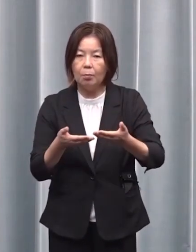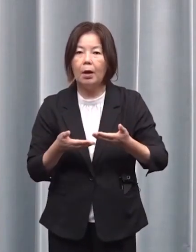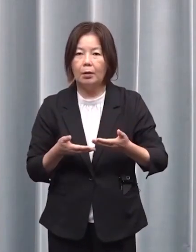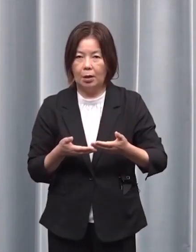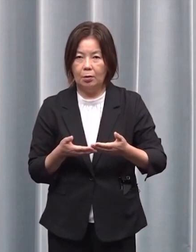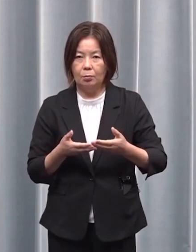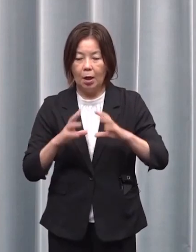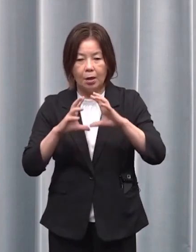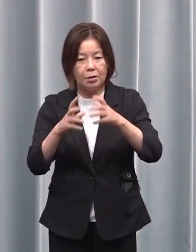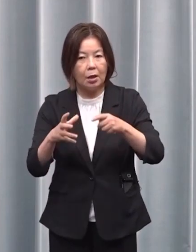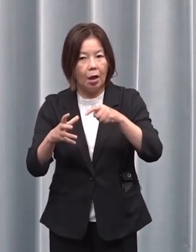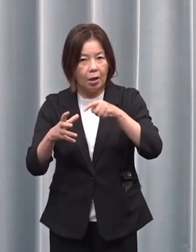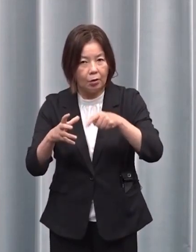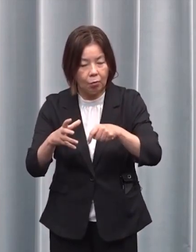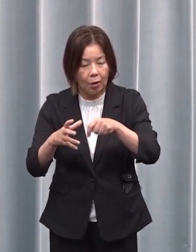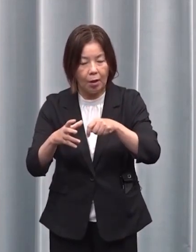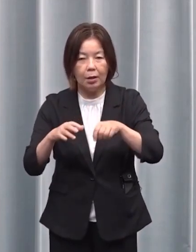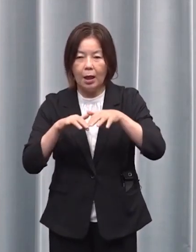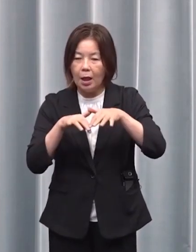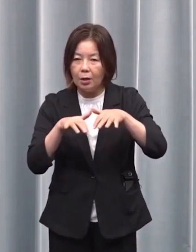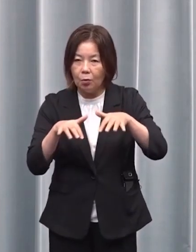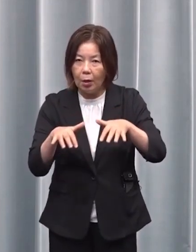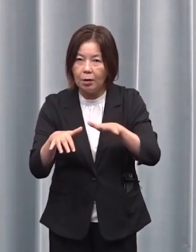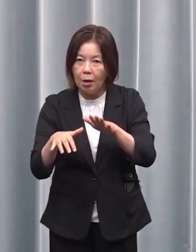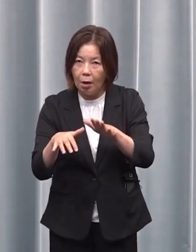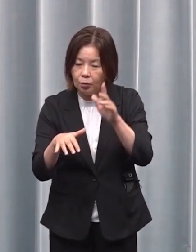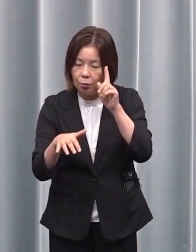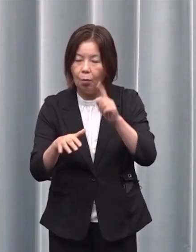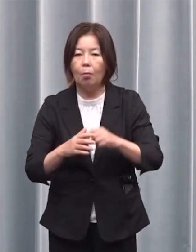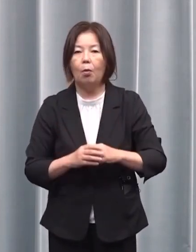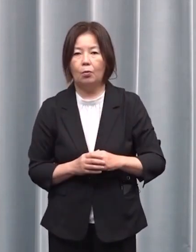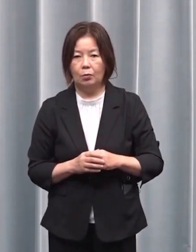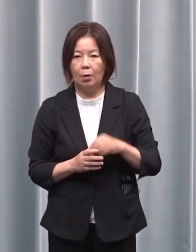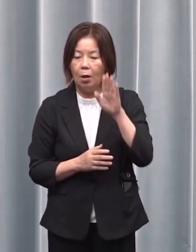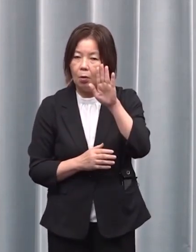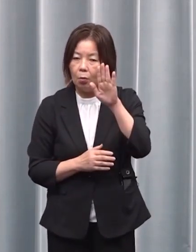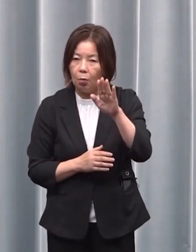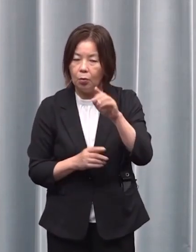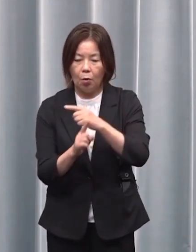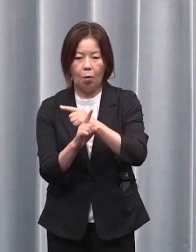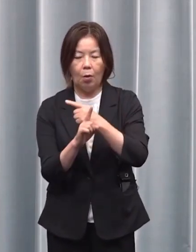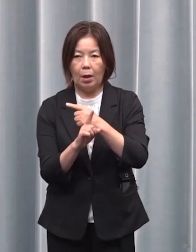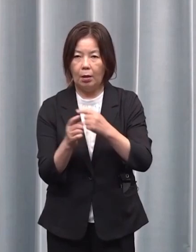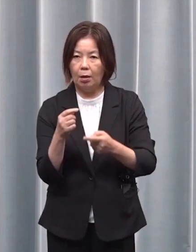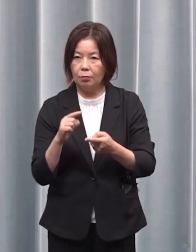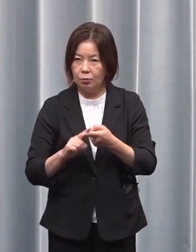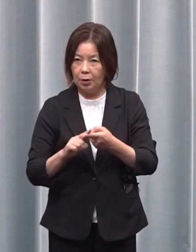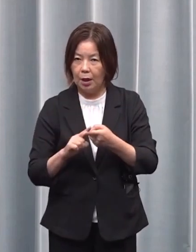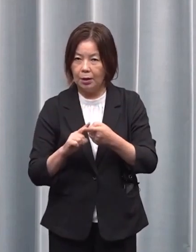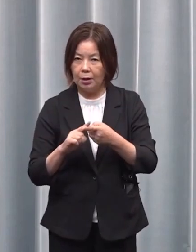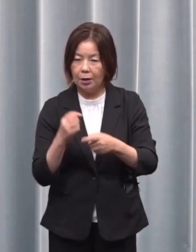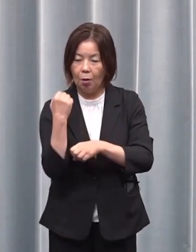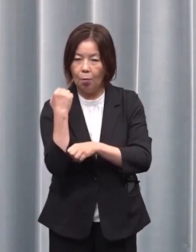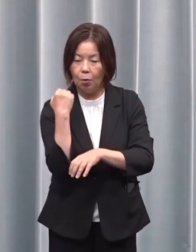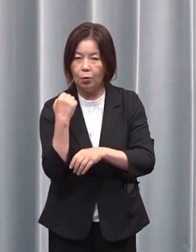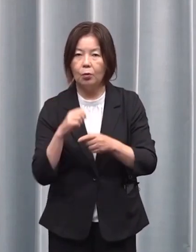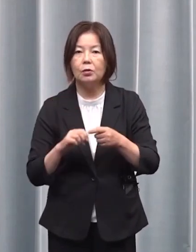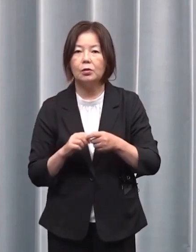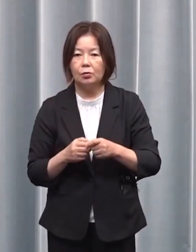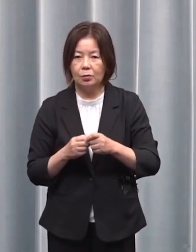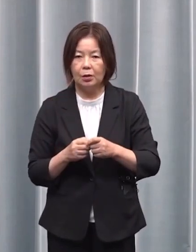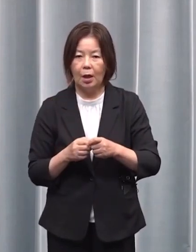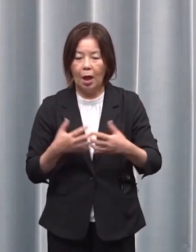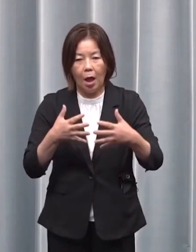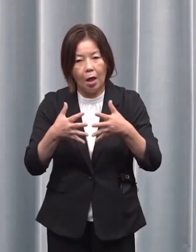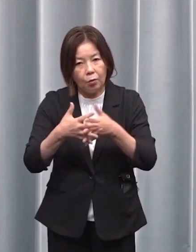が確実に広がりつつあると考えています。今後とも科学的根拠に基づき、高い透明性をもって